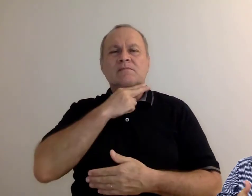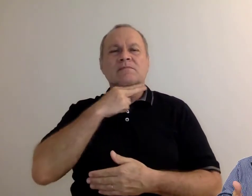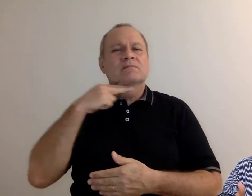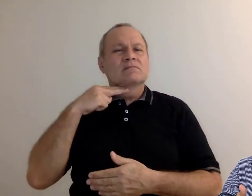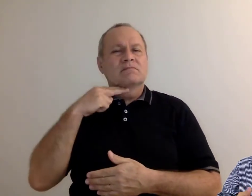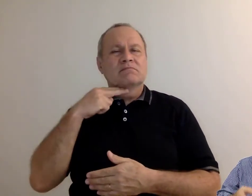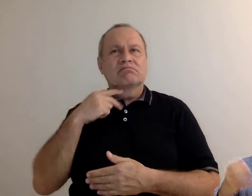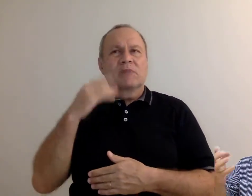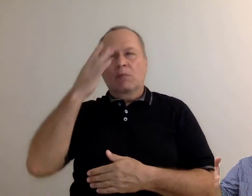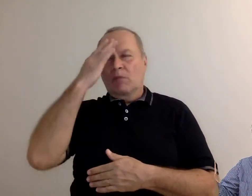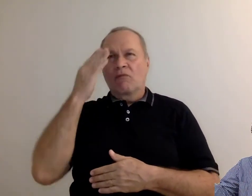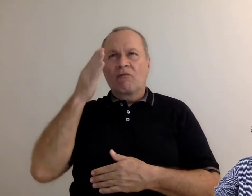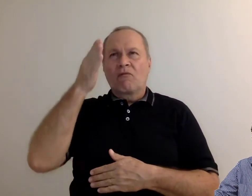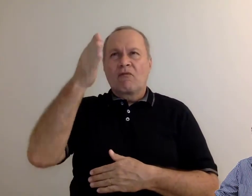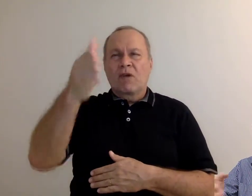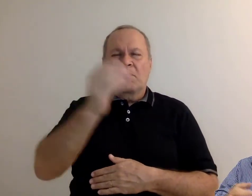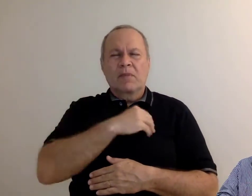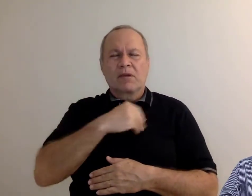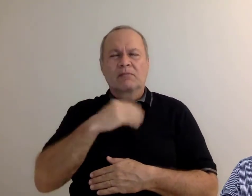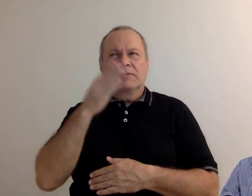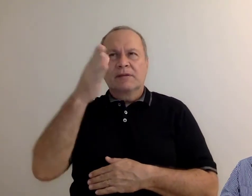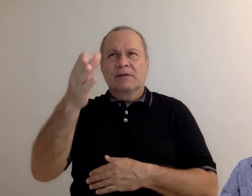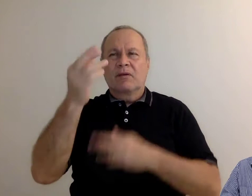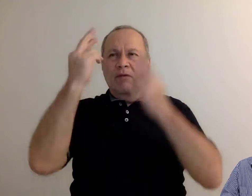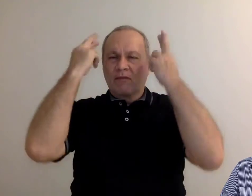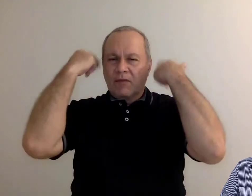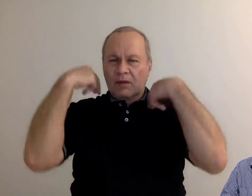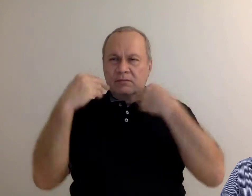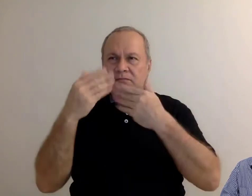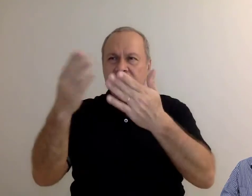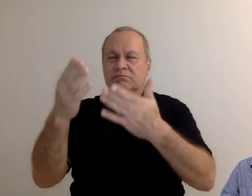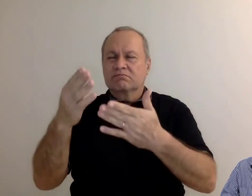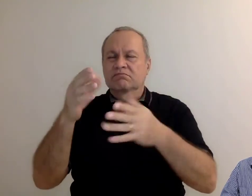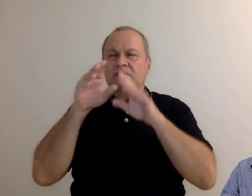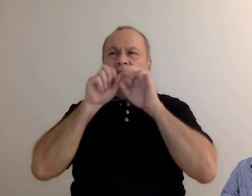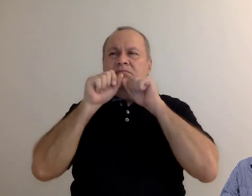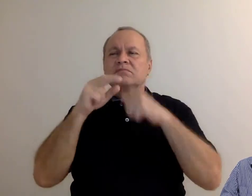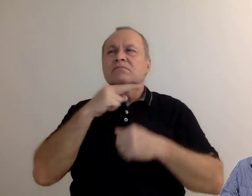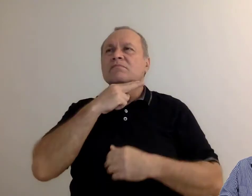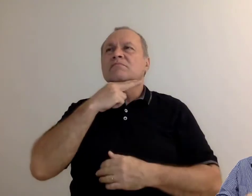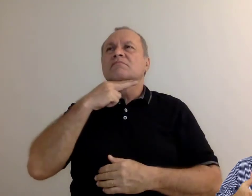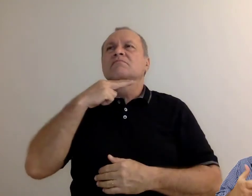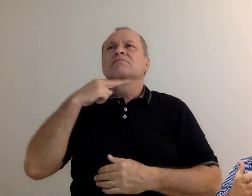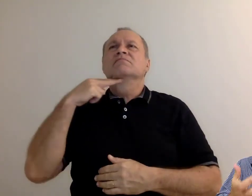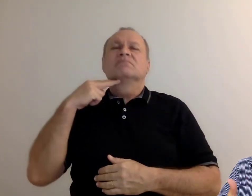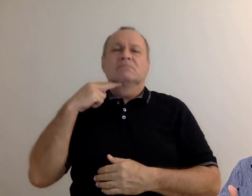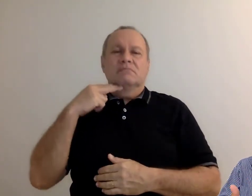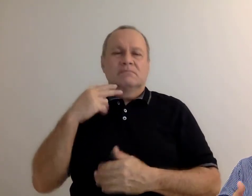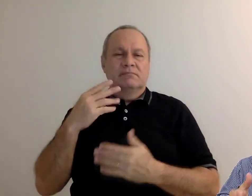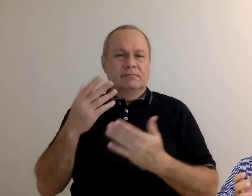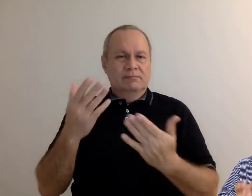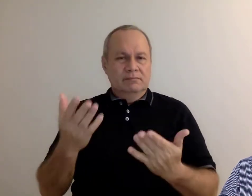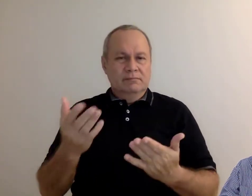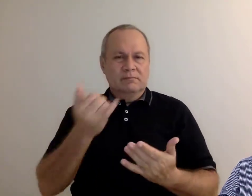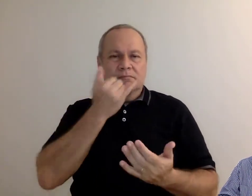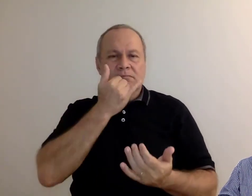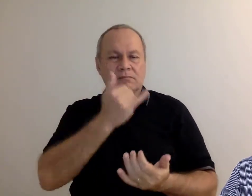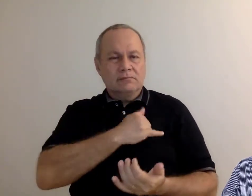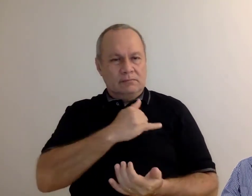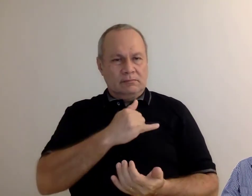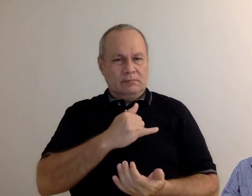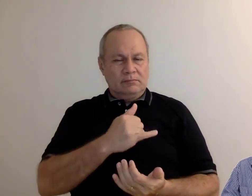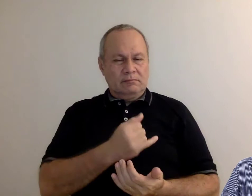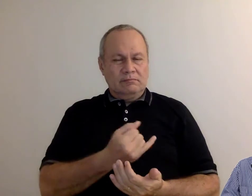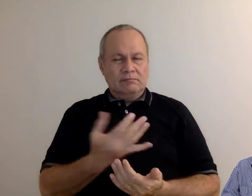pessoa cometia um pecado, ela deveria oferecer um sacrifício a Deus para alcançar o perdão para o